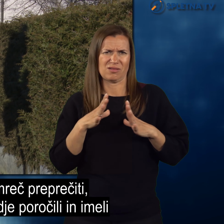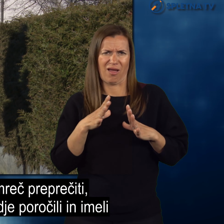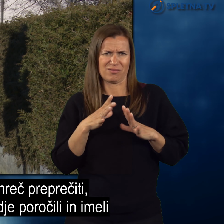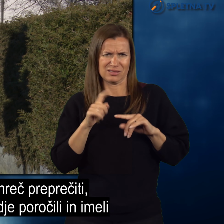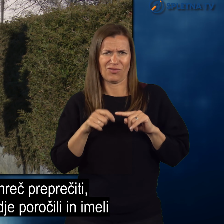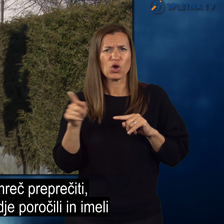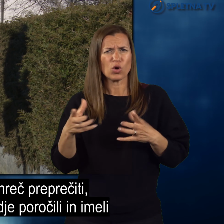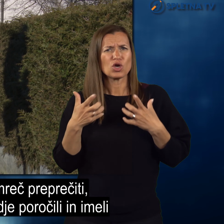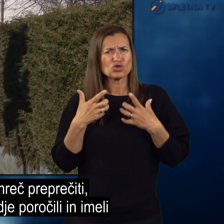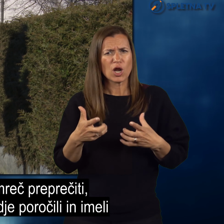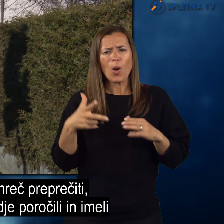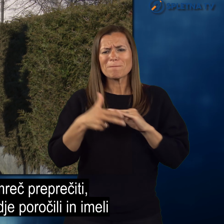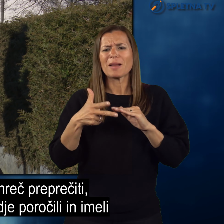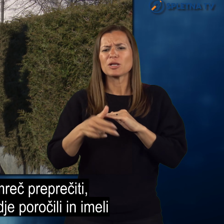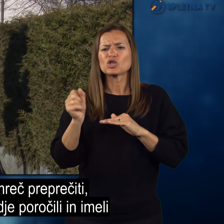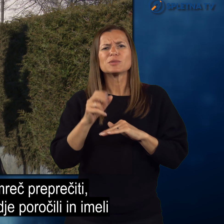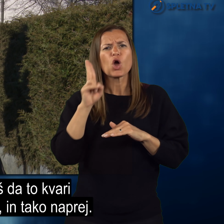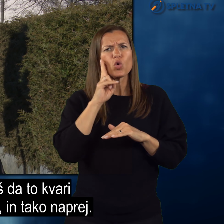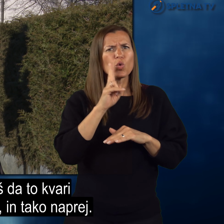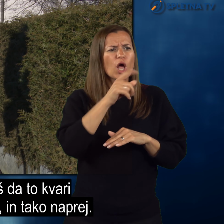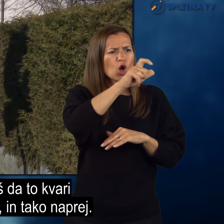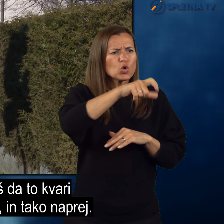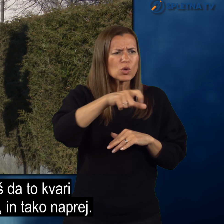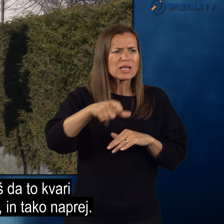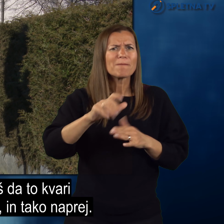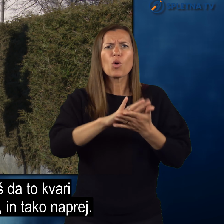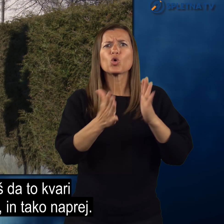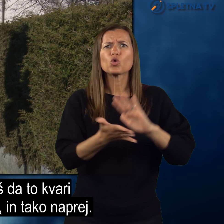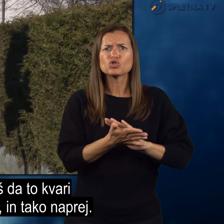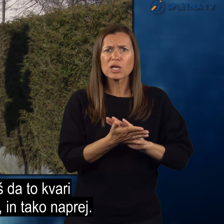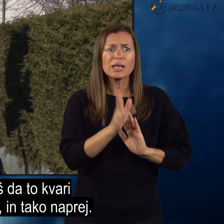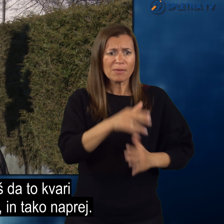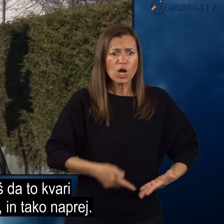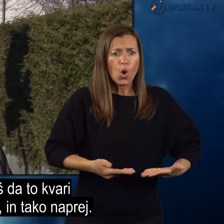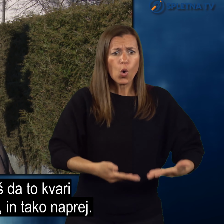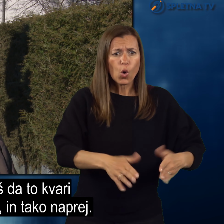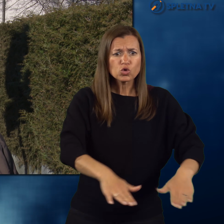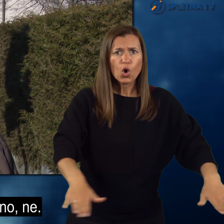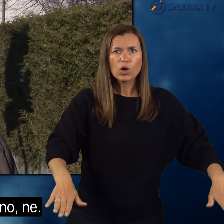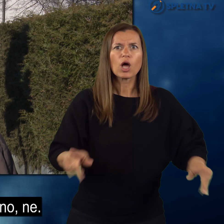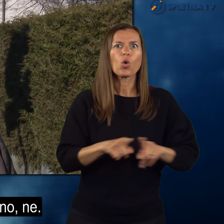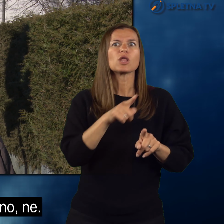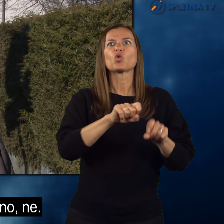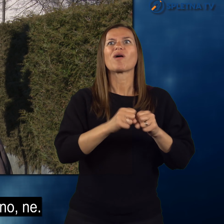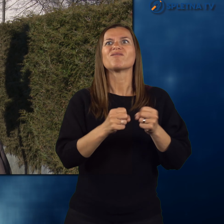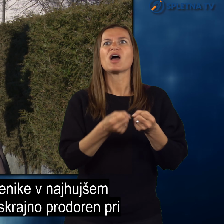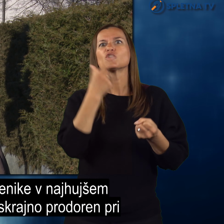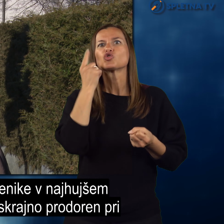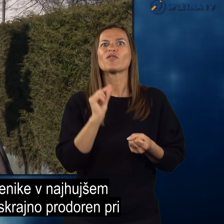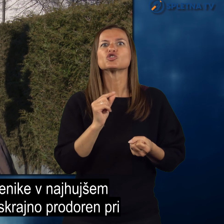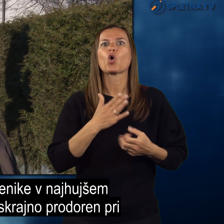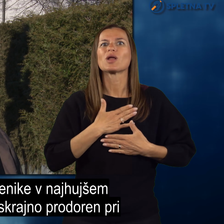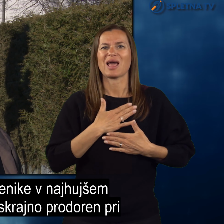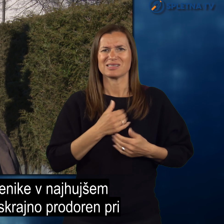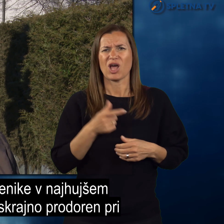namreč preprečiti, da bi se gluhi ljudje poročili in imeli otroke, češ da to kvari človeško raso in tako naprej, obupno, ne. Bil je